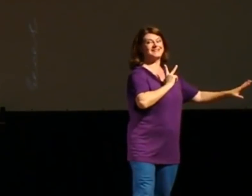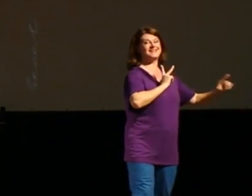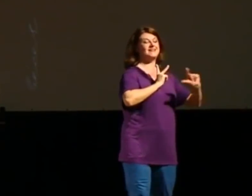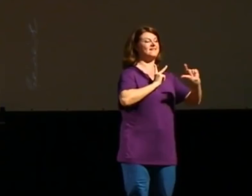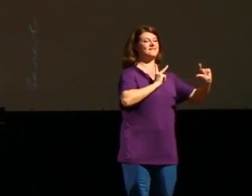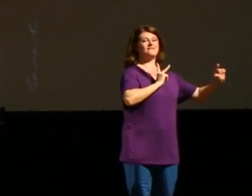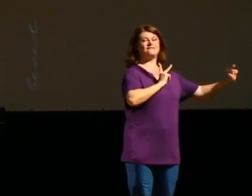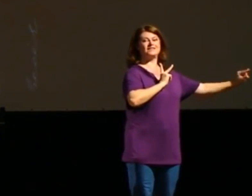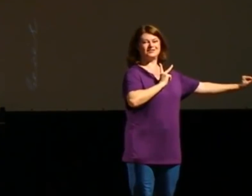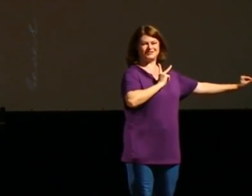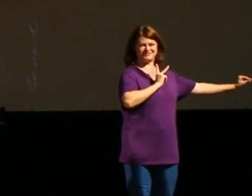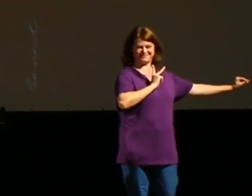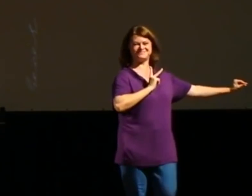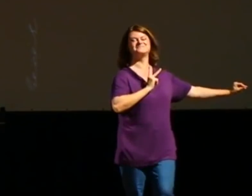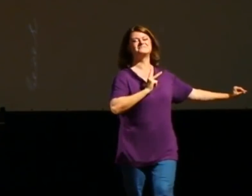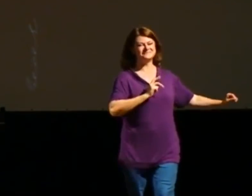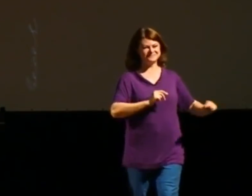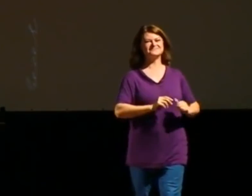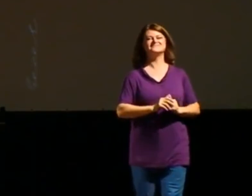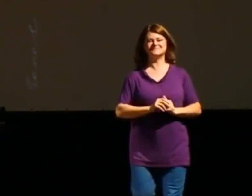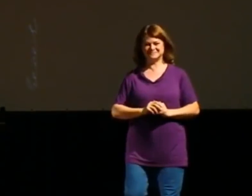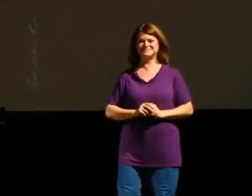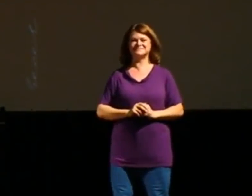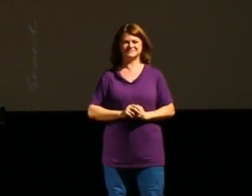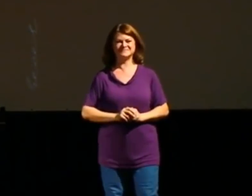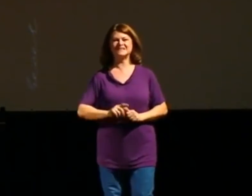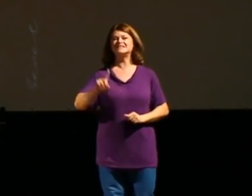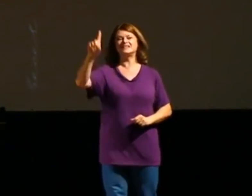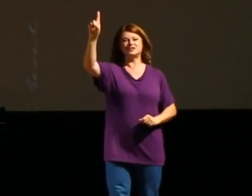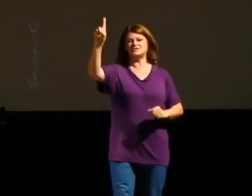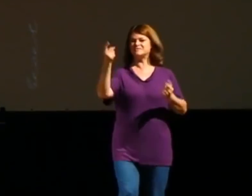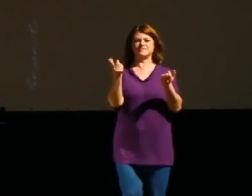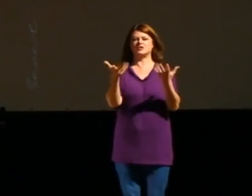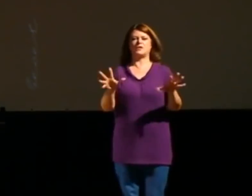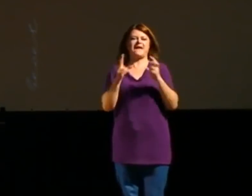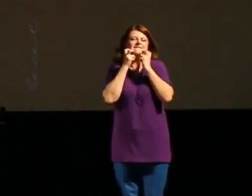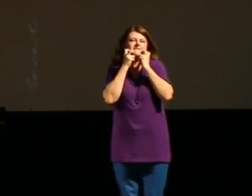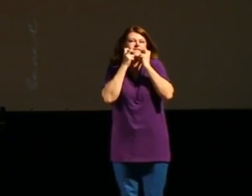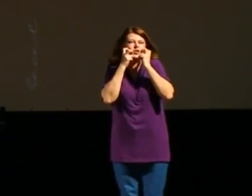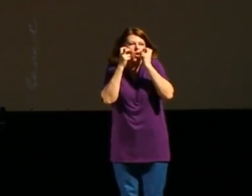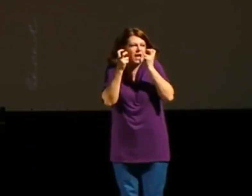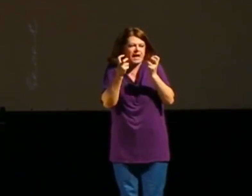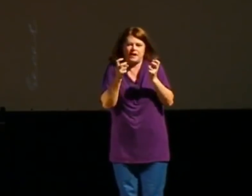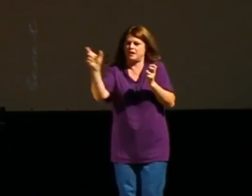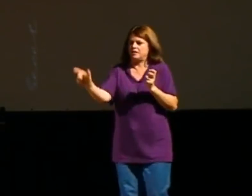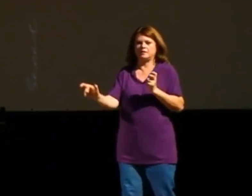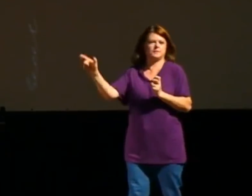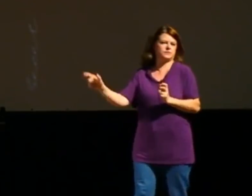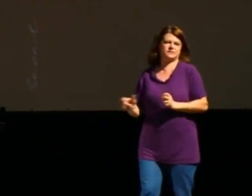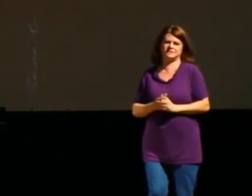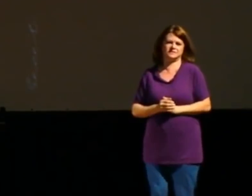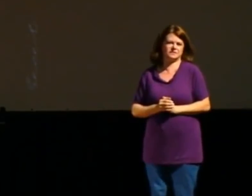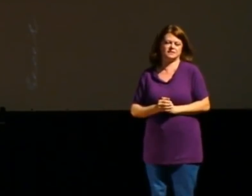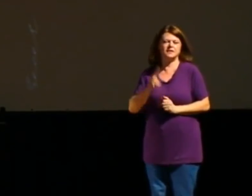nos expõe. O nosso Deus não é um Deus que quer envergonhar a gente. O nosso Deus não é o Deus que pega Pedro depois de ele